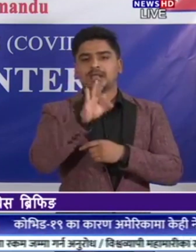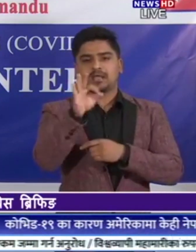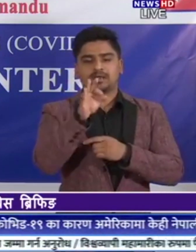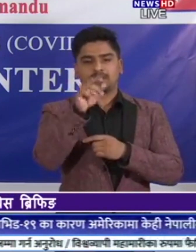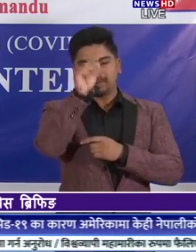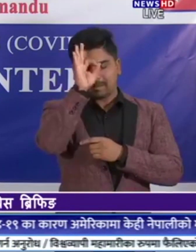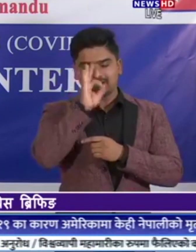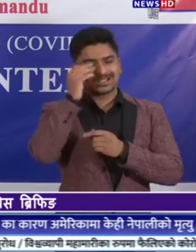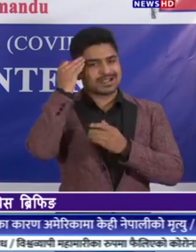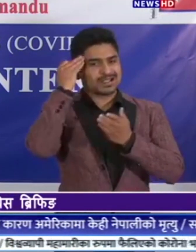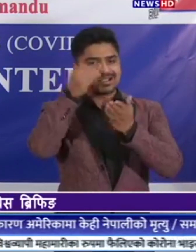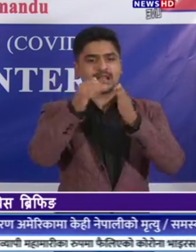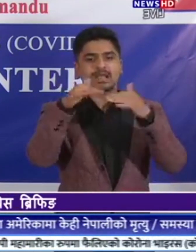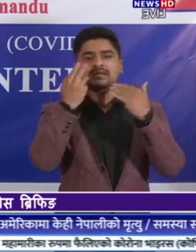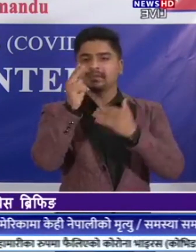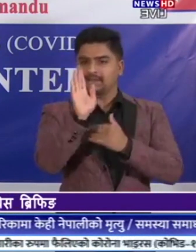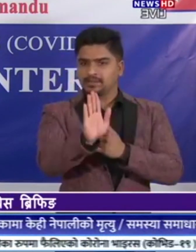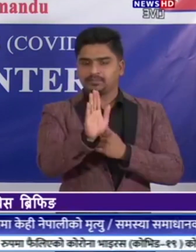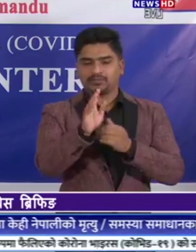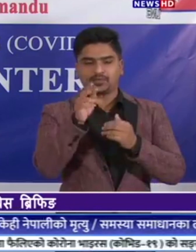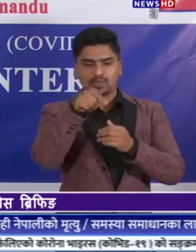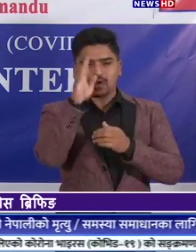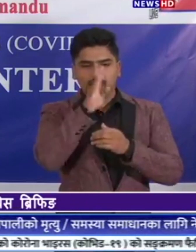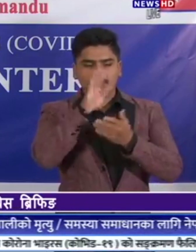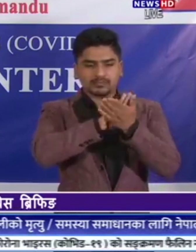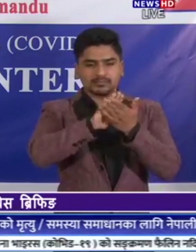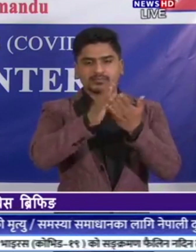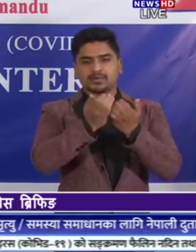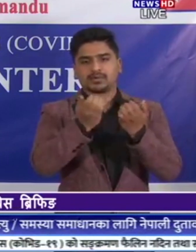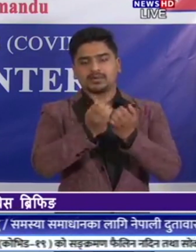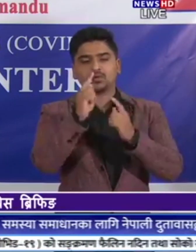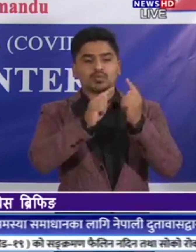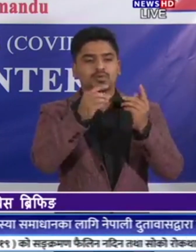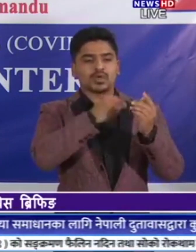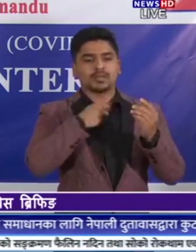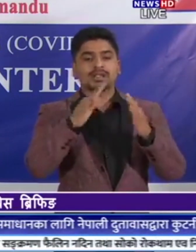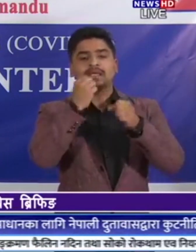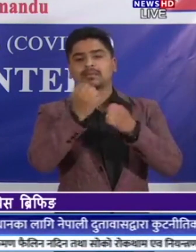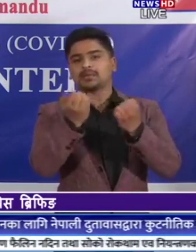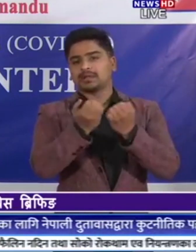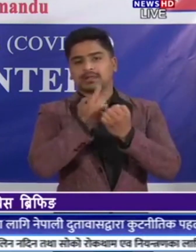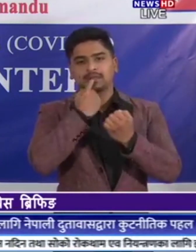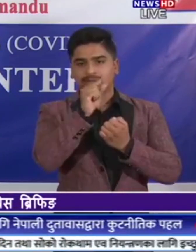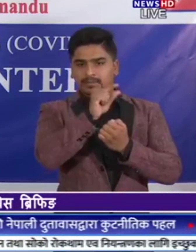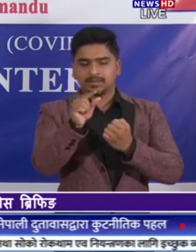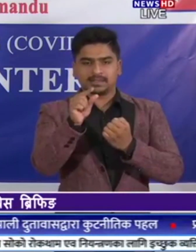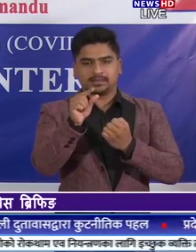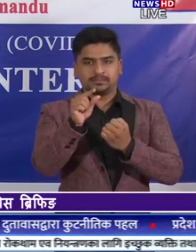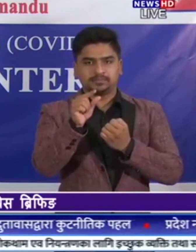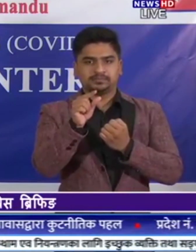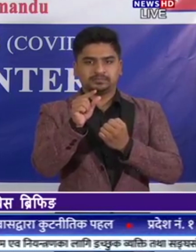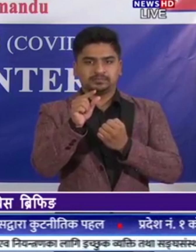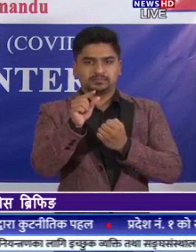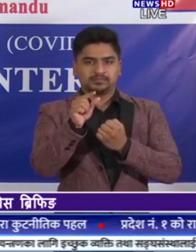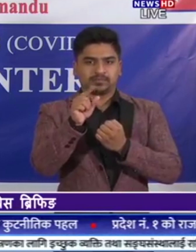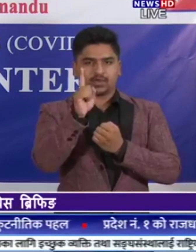विश्यस त्याना कर्शन बाएको छा, रो यो दुबिधा मेटाउनकु निम्ती कुण अस्पताल ले क्ये काम गर्ने बने रा, तियो दुबिधा मेटाउनकु